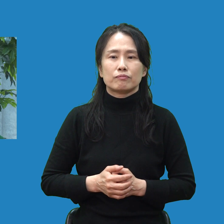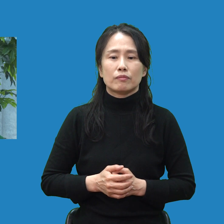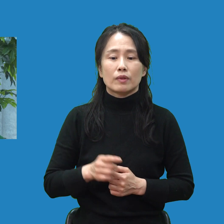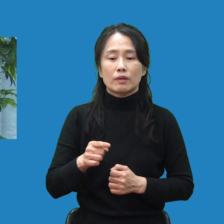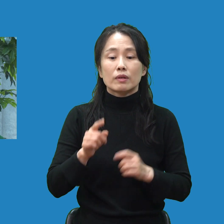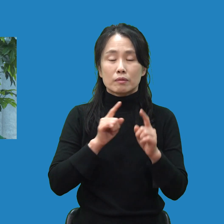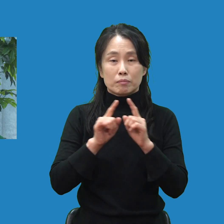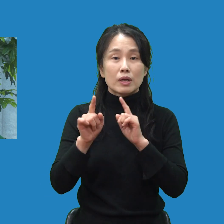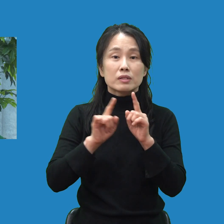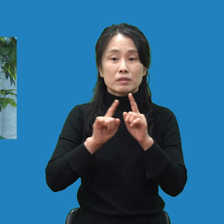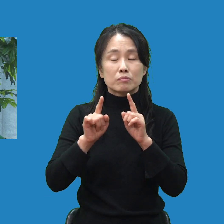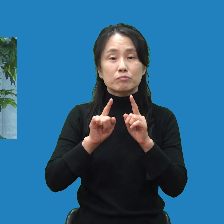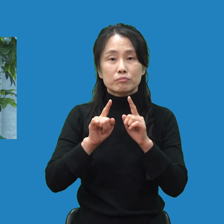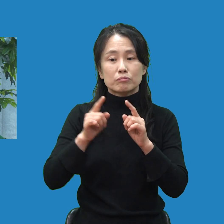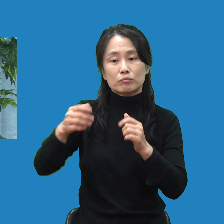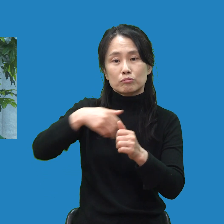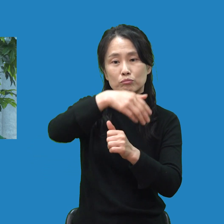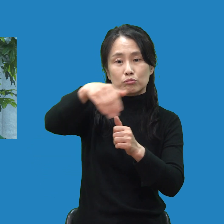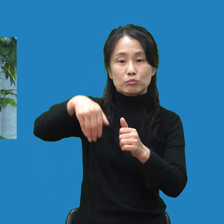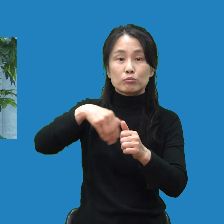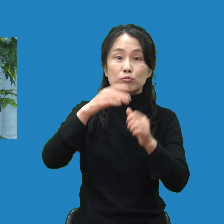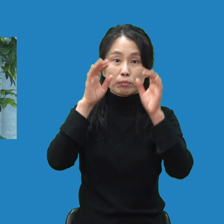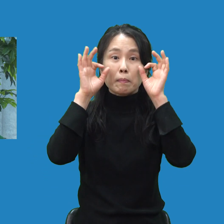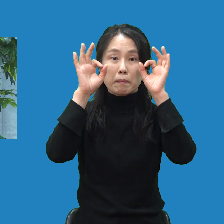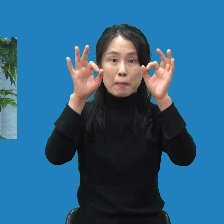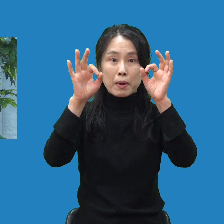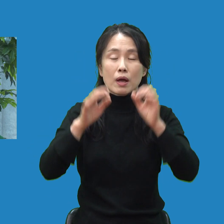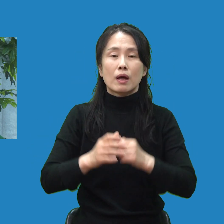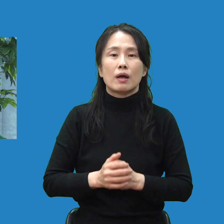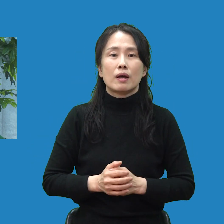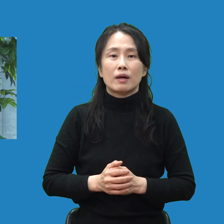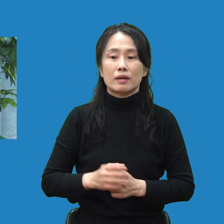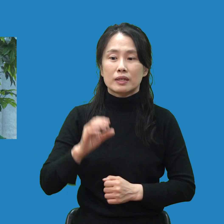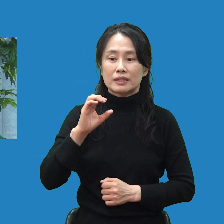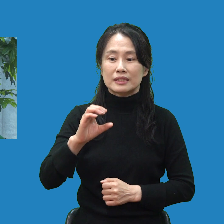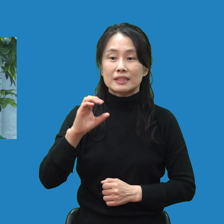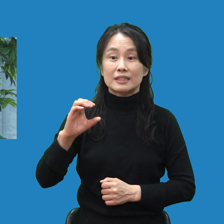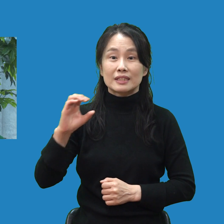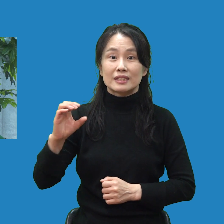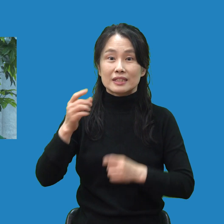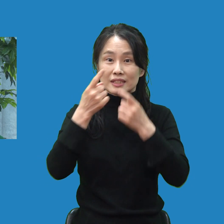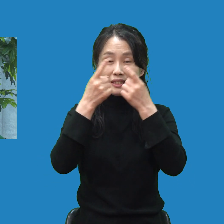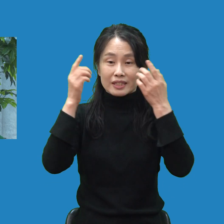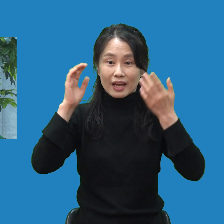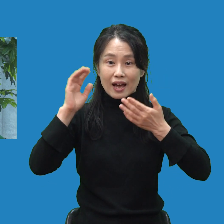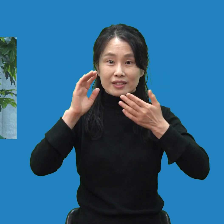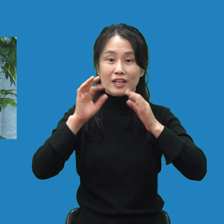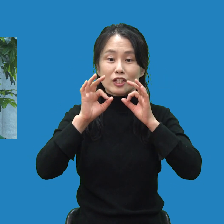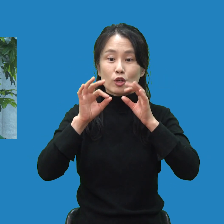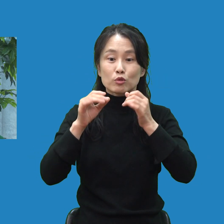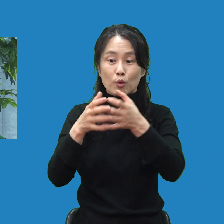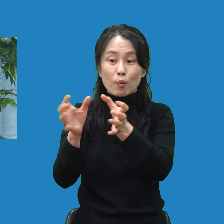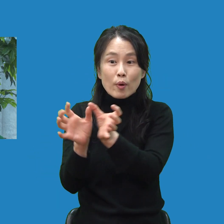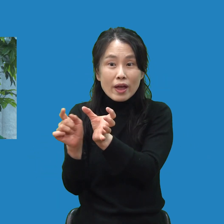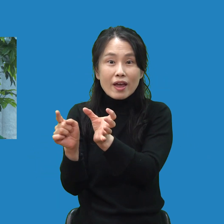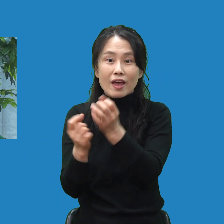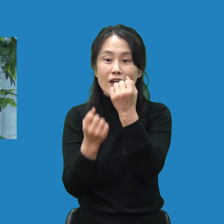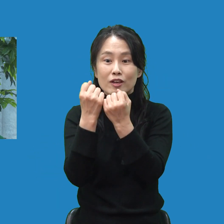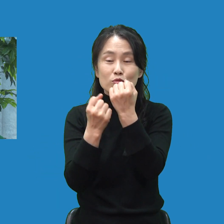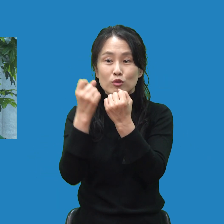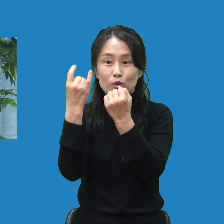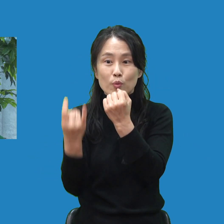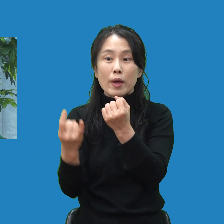말씀을 이렇게 그 분위기를 보면 CCC 대학생 선교회 수련회가 끝나고